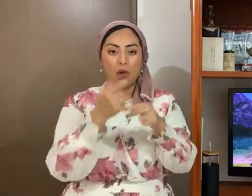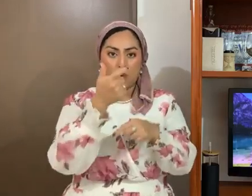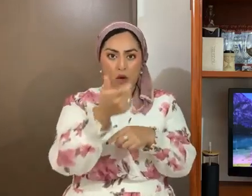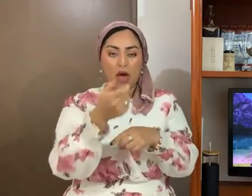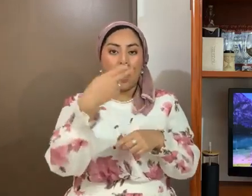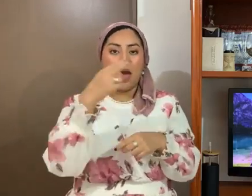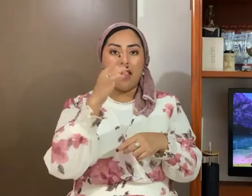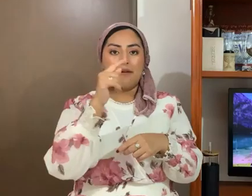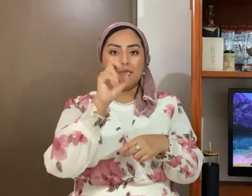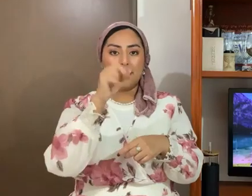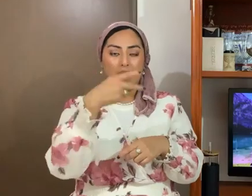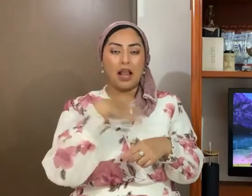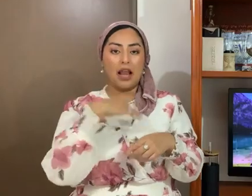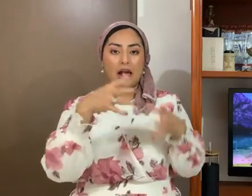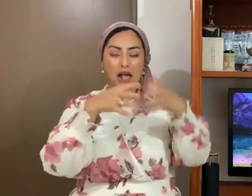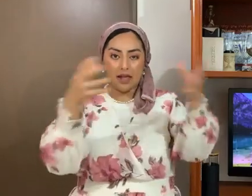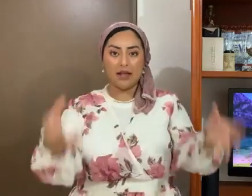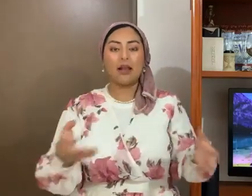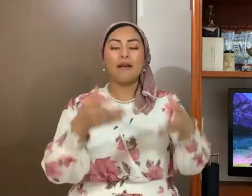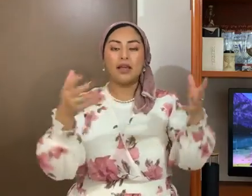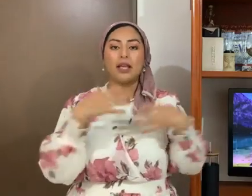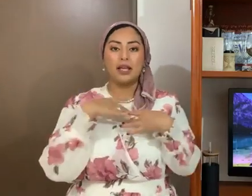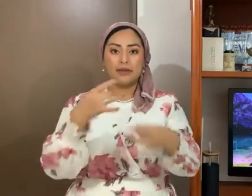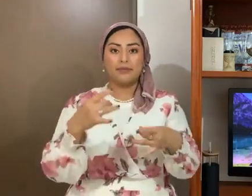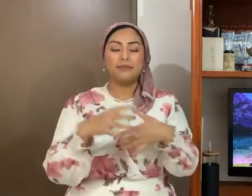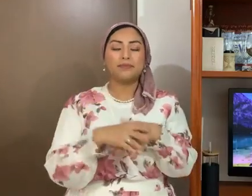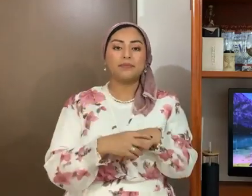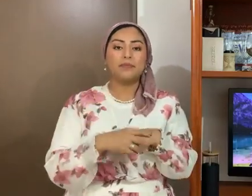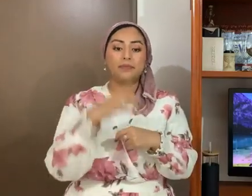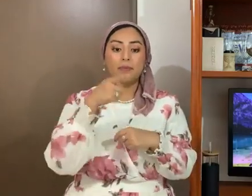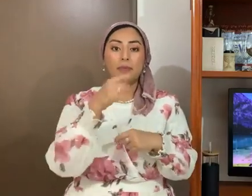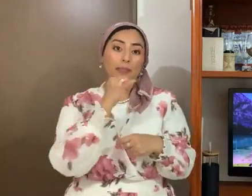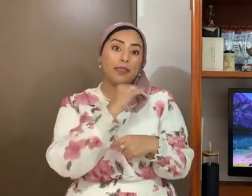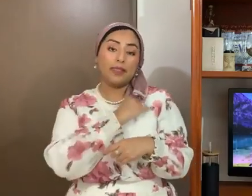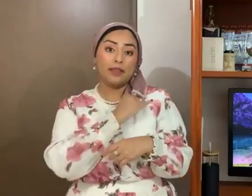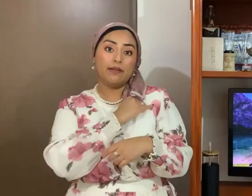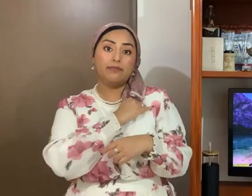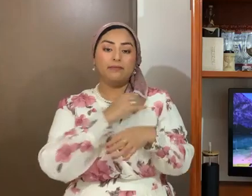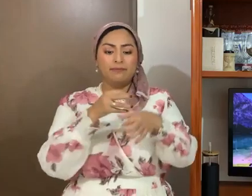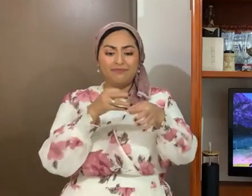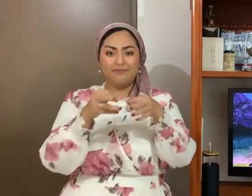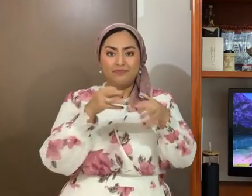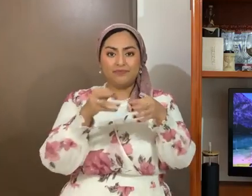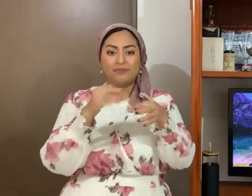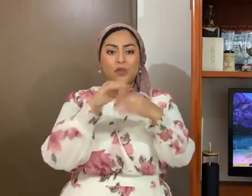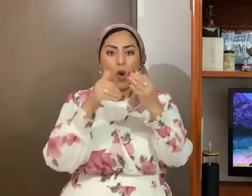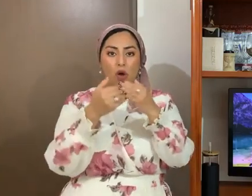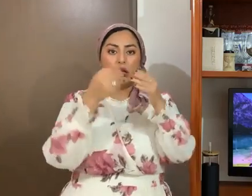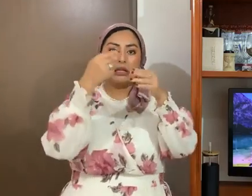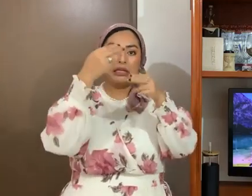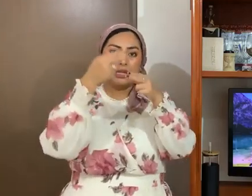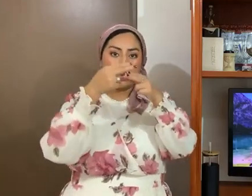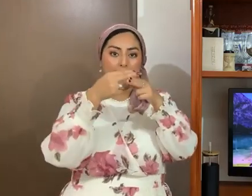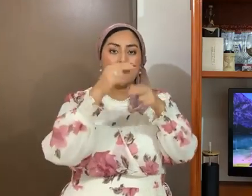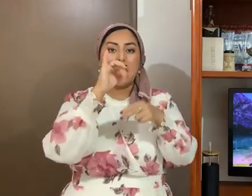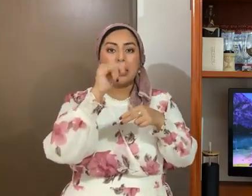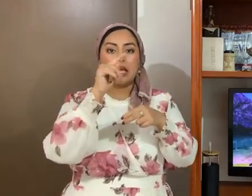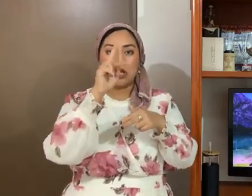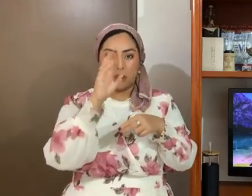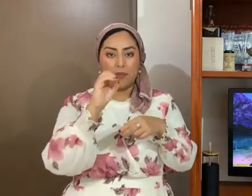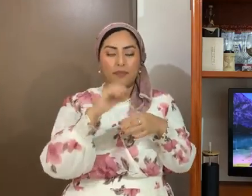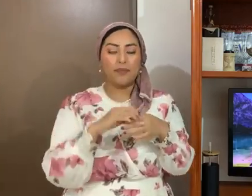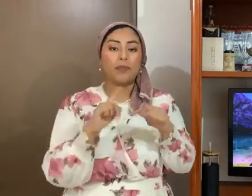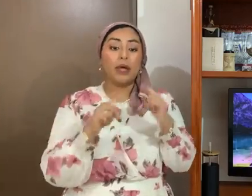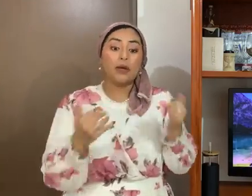va a gustar mucho porque está muy interesante. Ahí nuestro amado Naví nos explica todos los nombres de Yitro. En